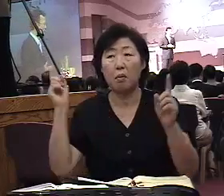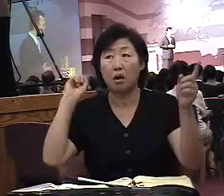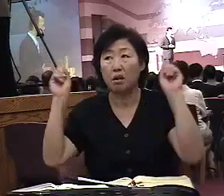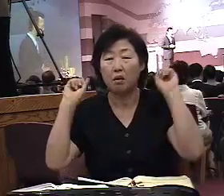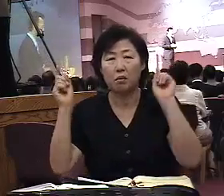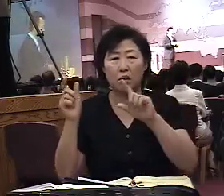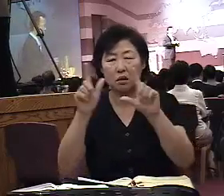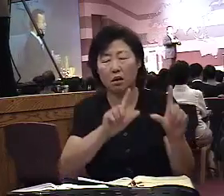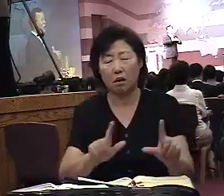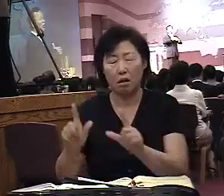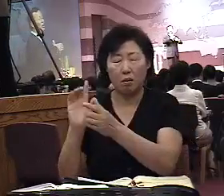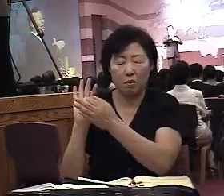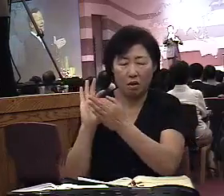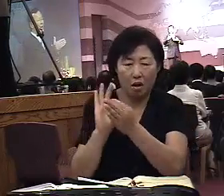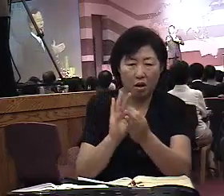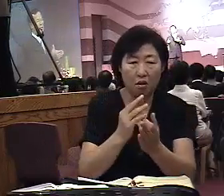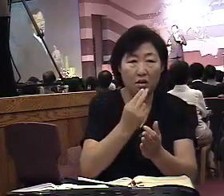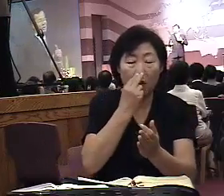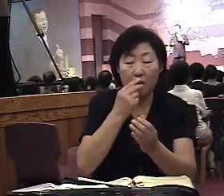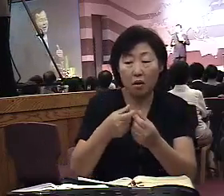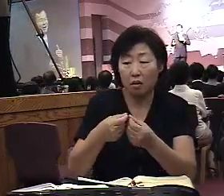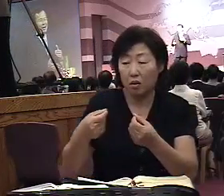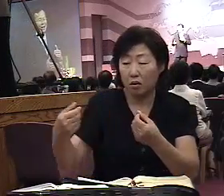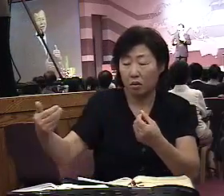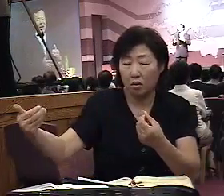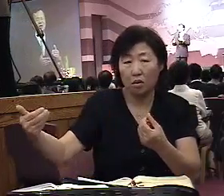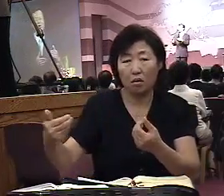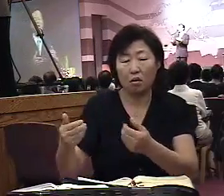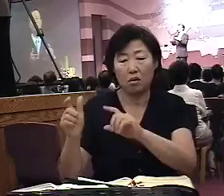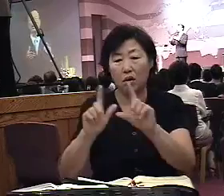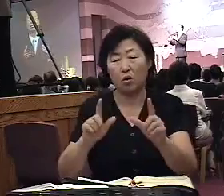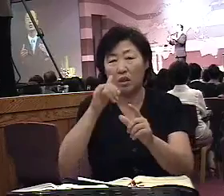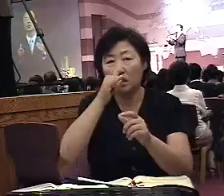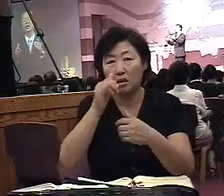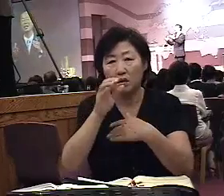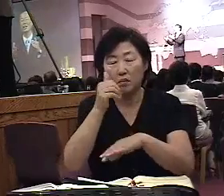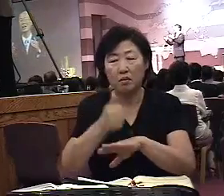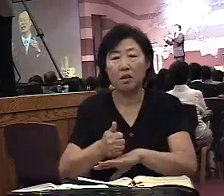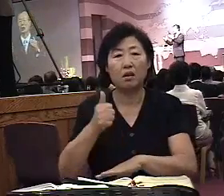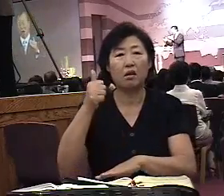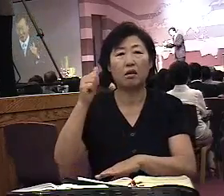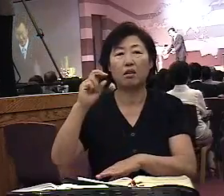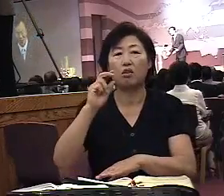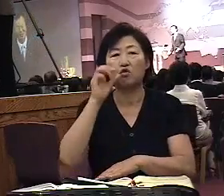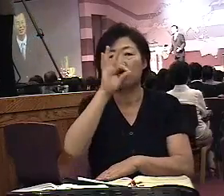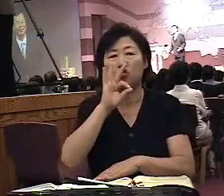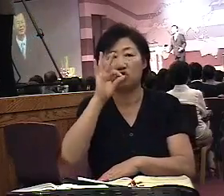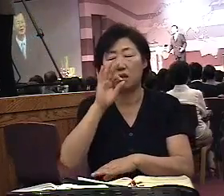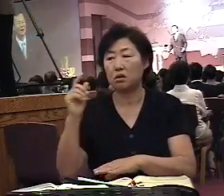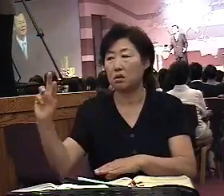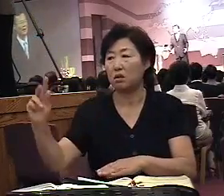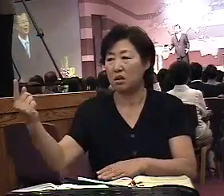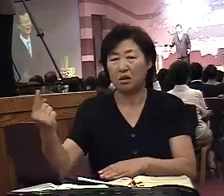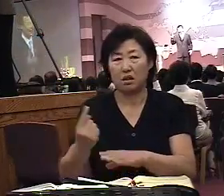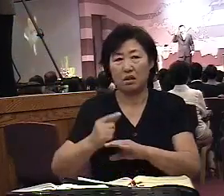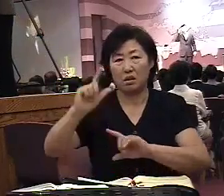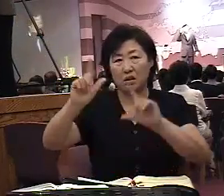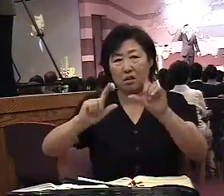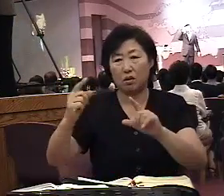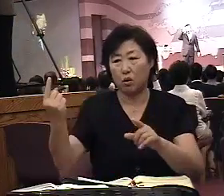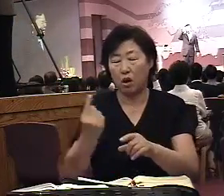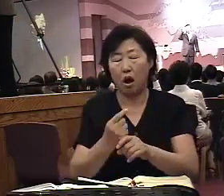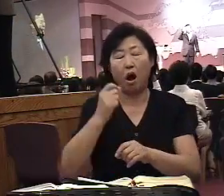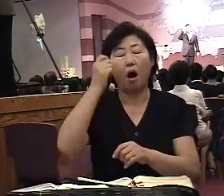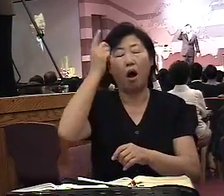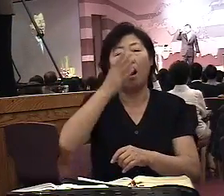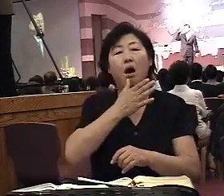계속 살면서 생명을 떠나 살고 있었지만 나중에 돼지꼴이 되어서 그는 깨닫게